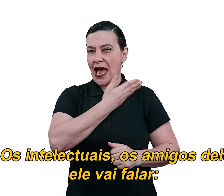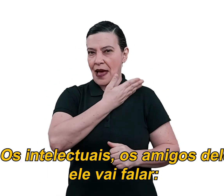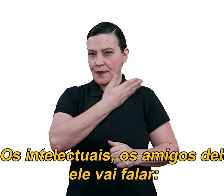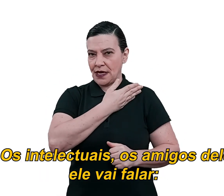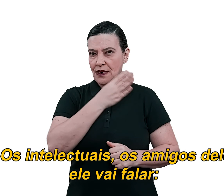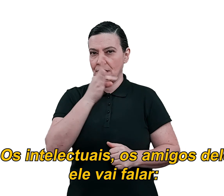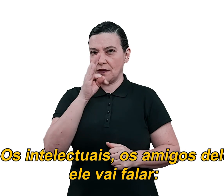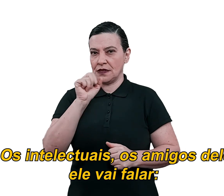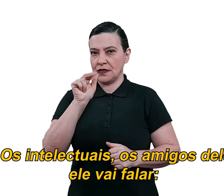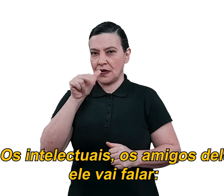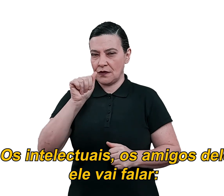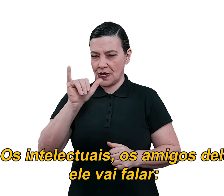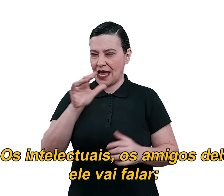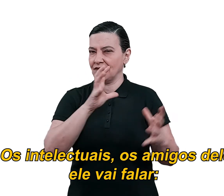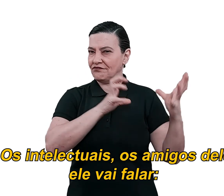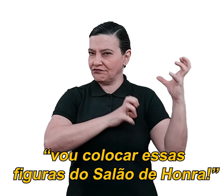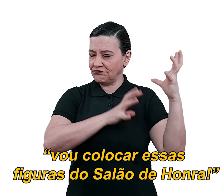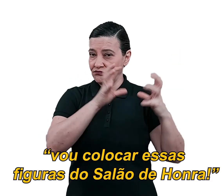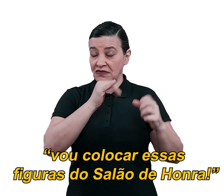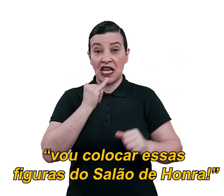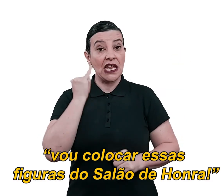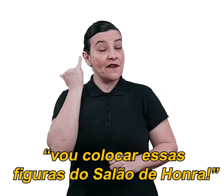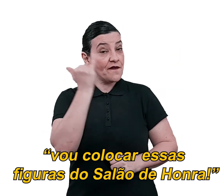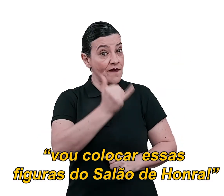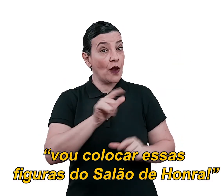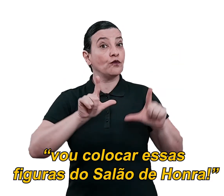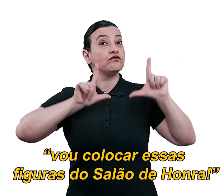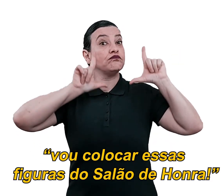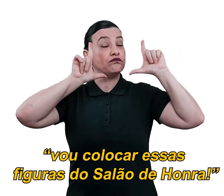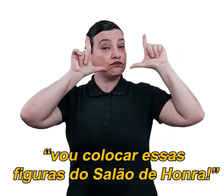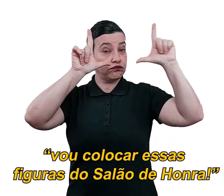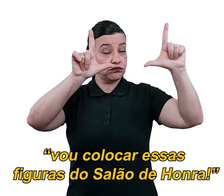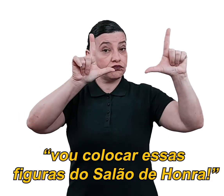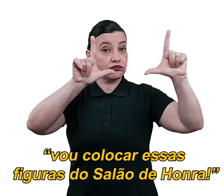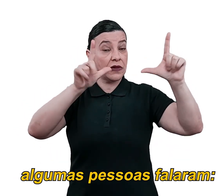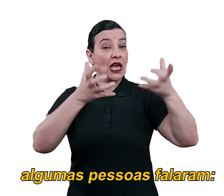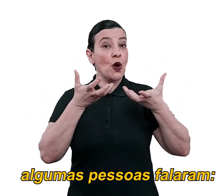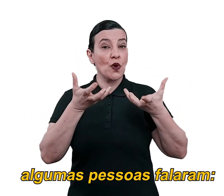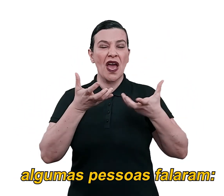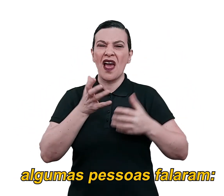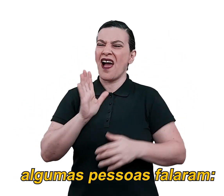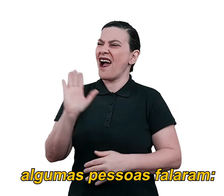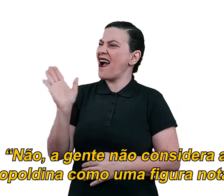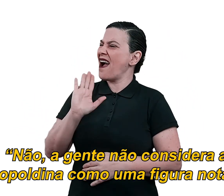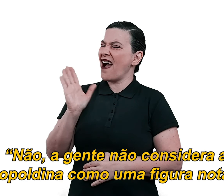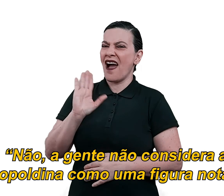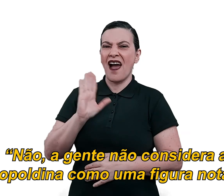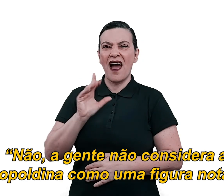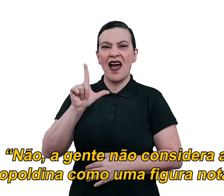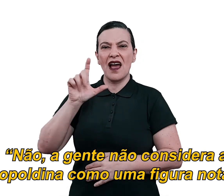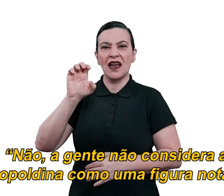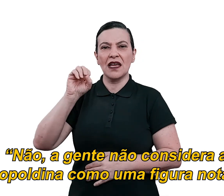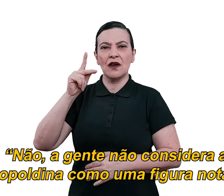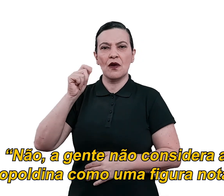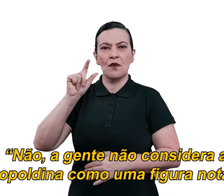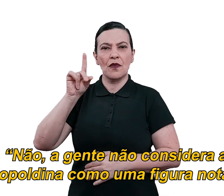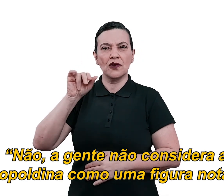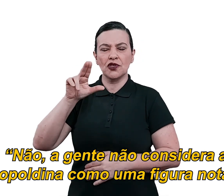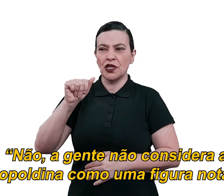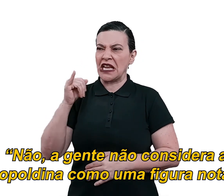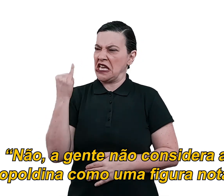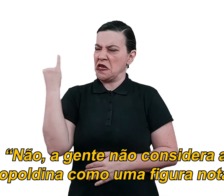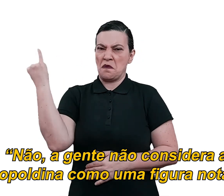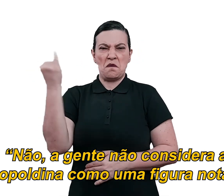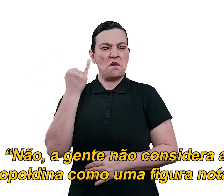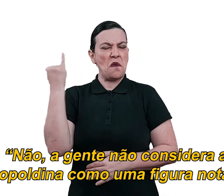os intelectuais, os amigos dele, ele vai falar, vou colocar essas figuras no Salão de Honra. Algumas pessoas falaram, não, a gente não considera a Leopoldina como